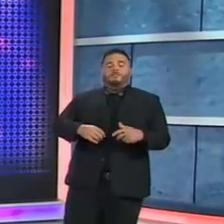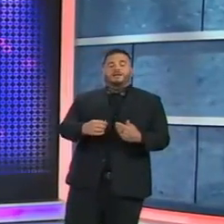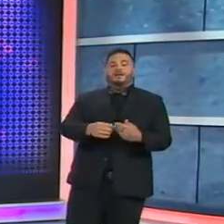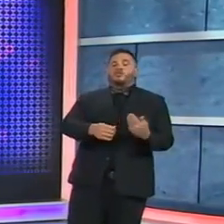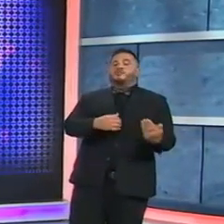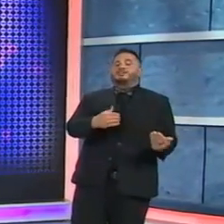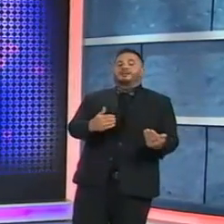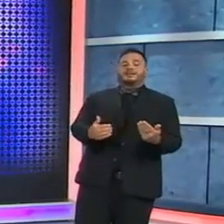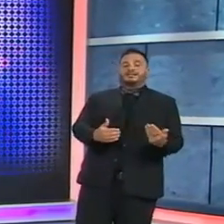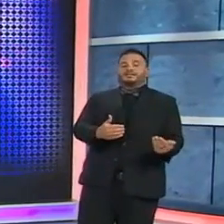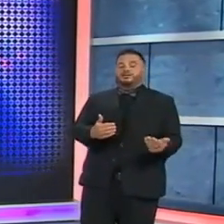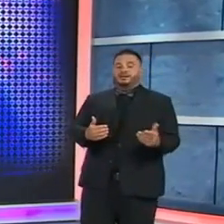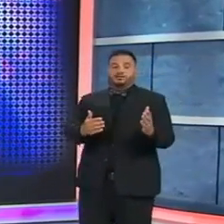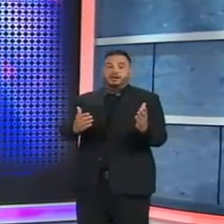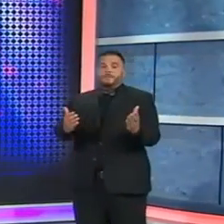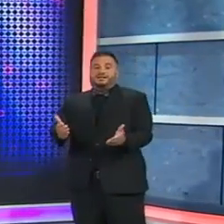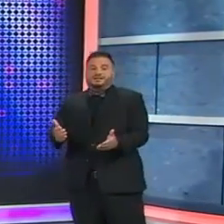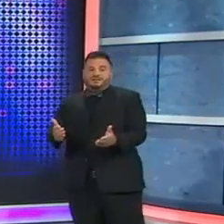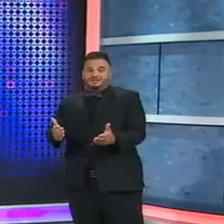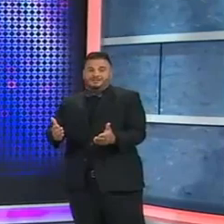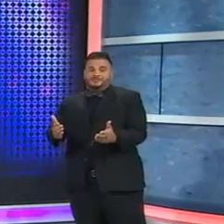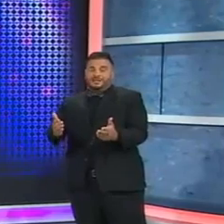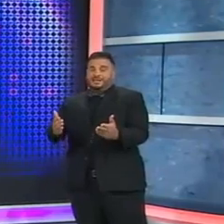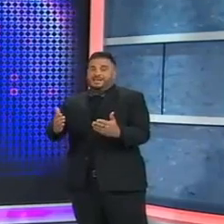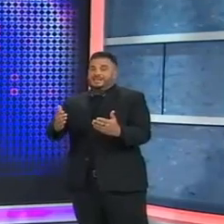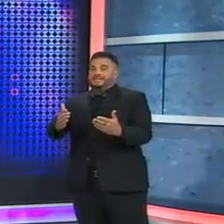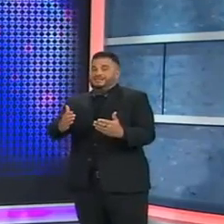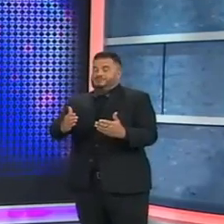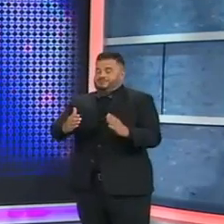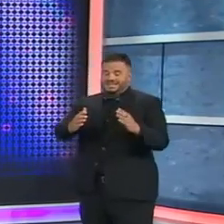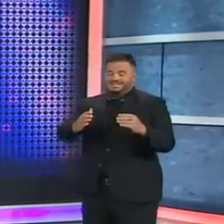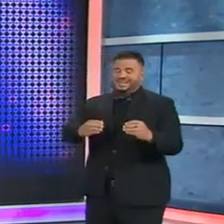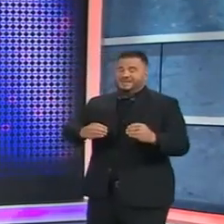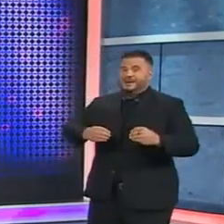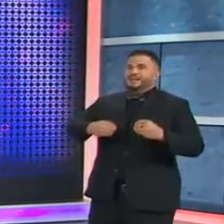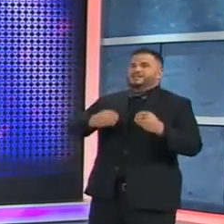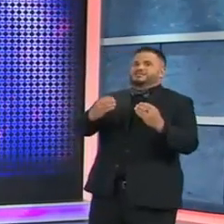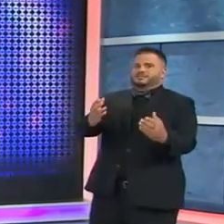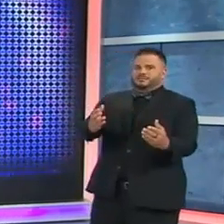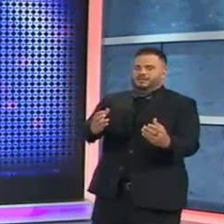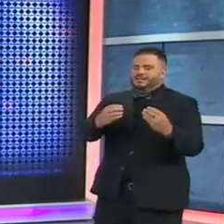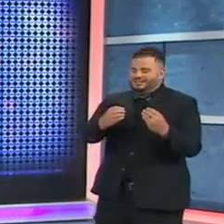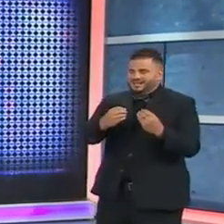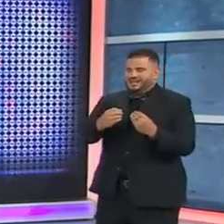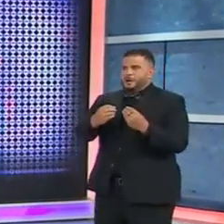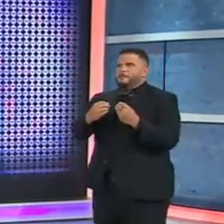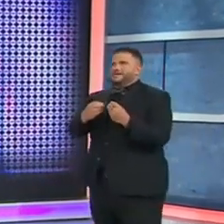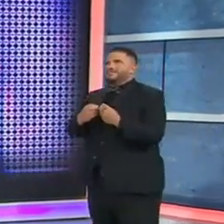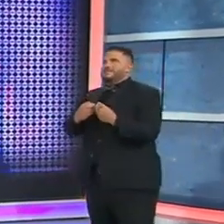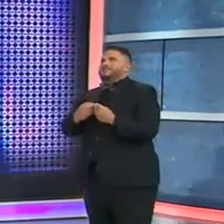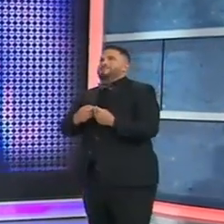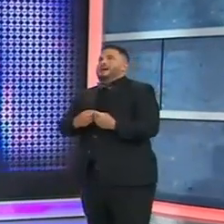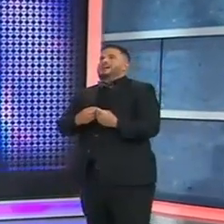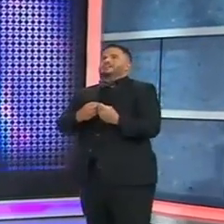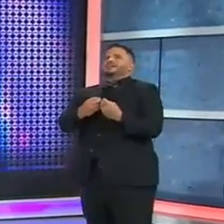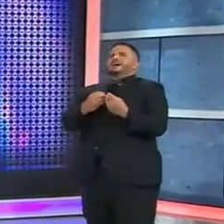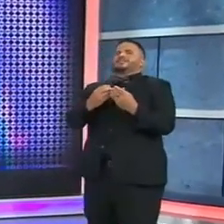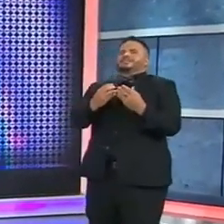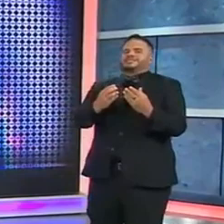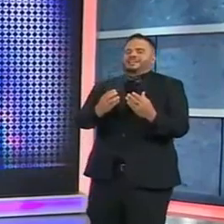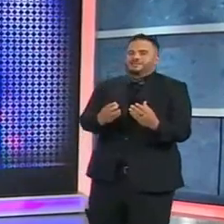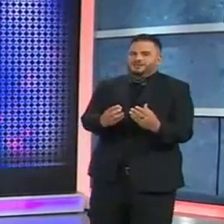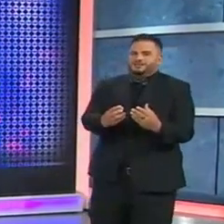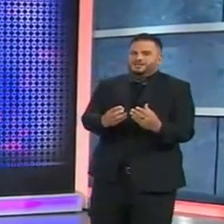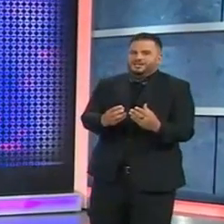fiscales nos explican cómo está afectando esto a las víctimas que detrás de que van, gente... Víctimas van